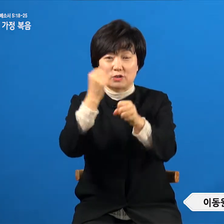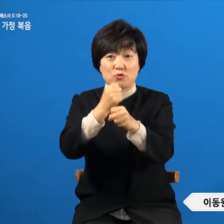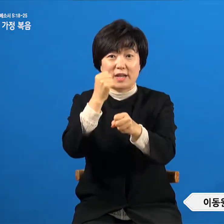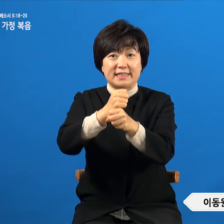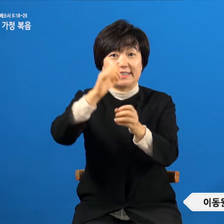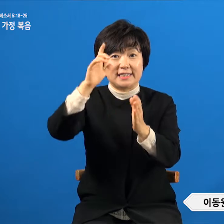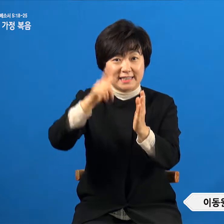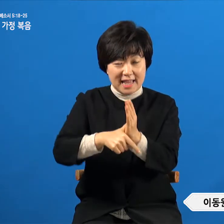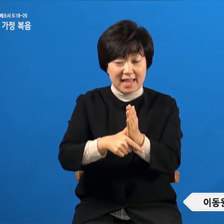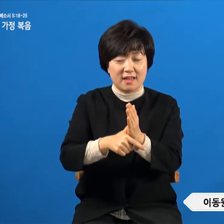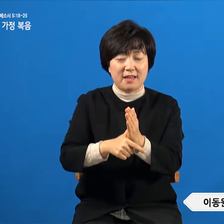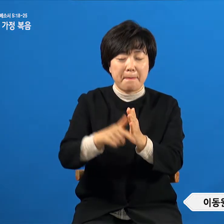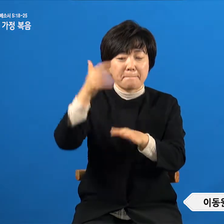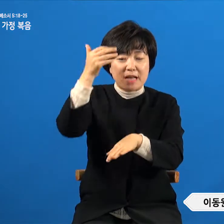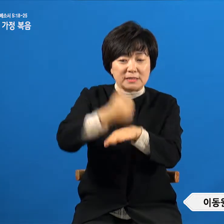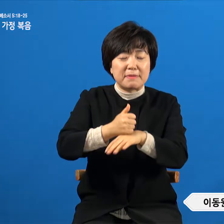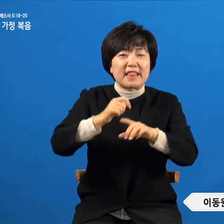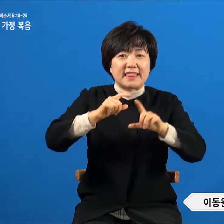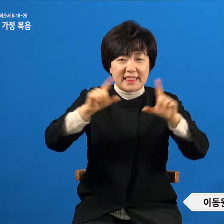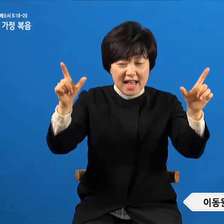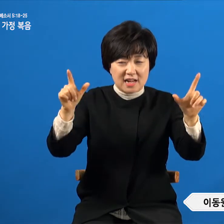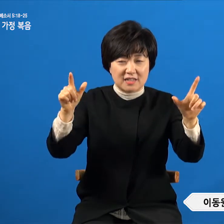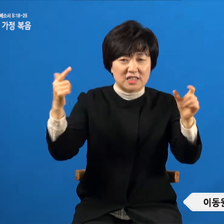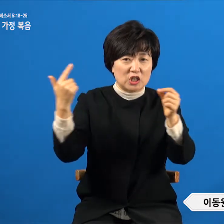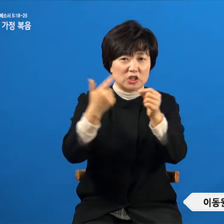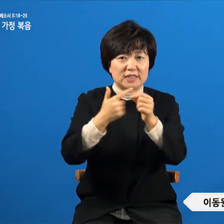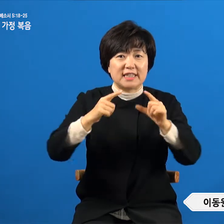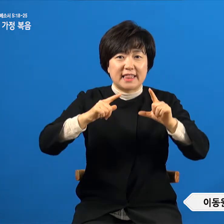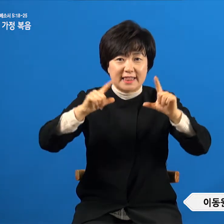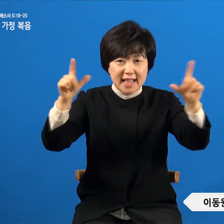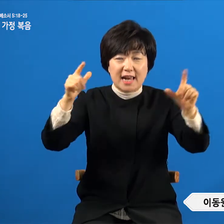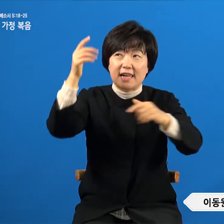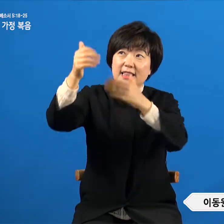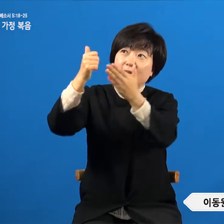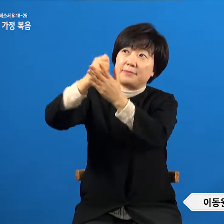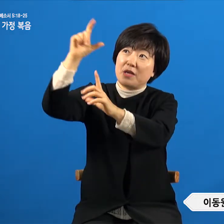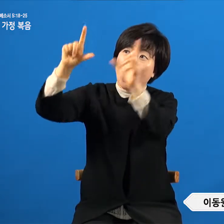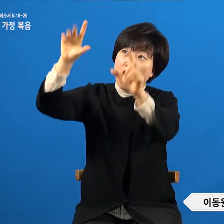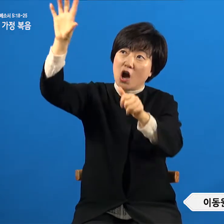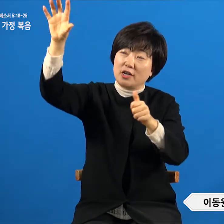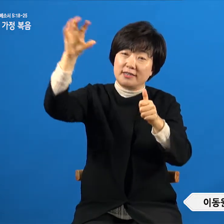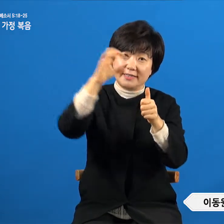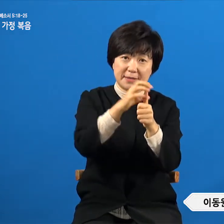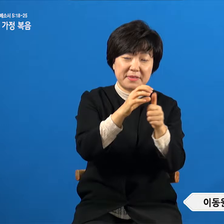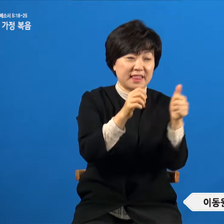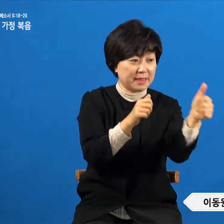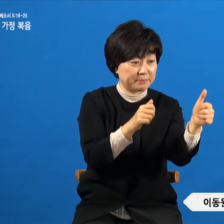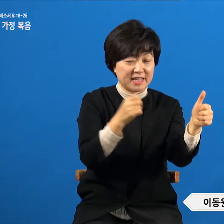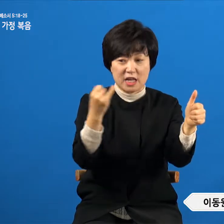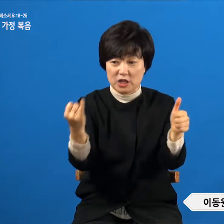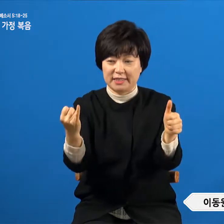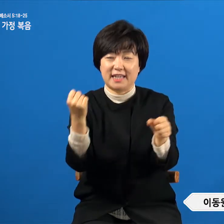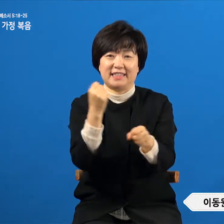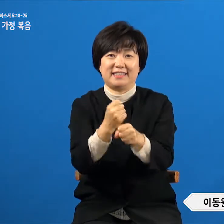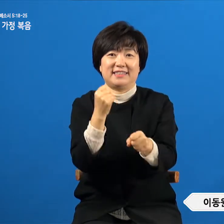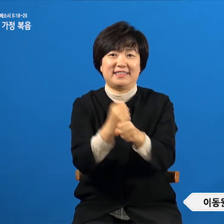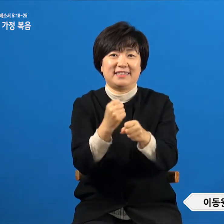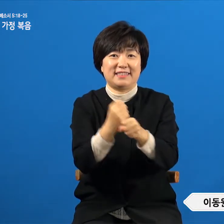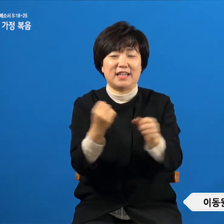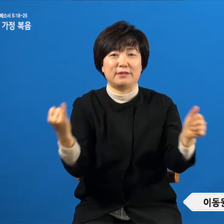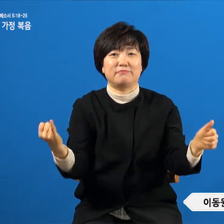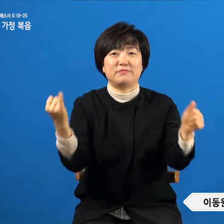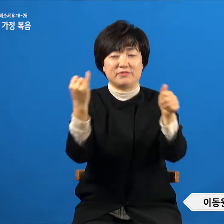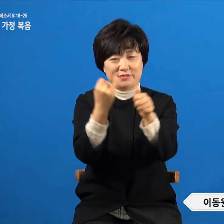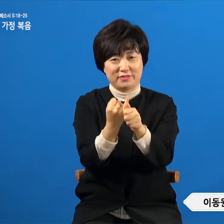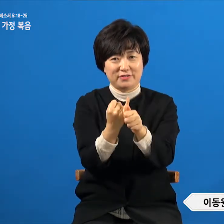날, 6번째 날 하나님의 형상을 닮은 남자와 여자를 지으시고 그들을